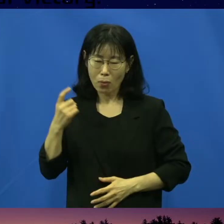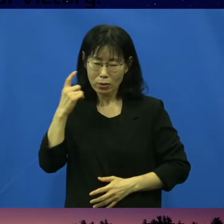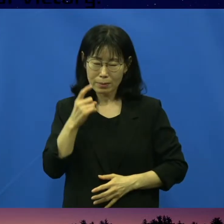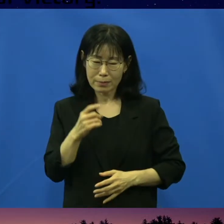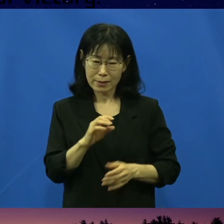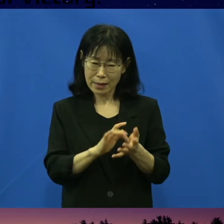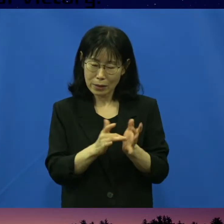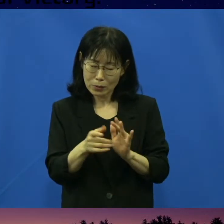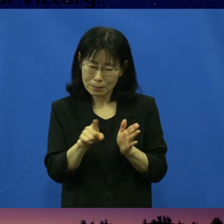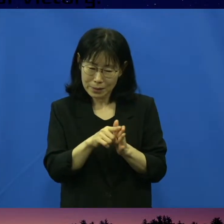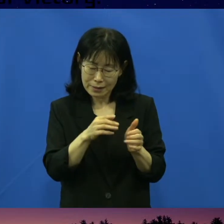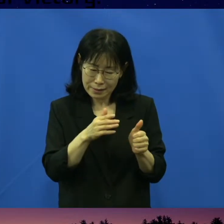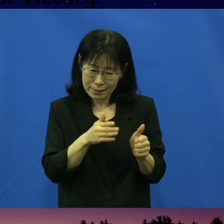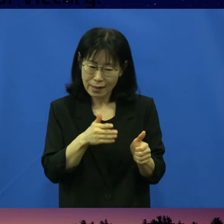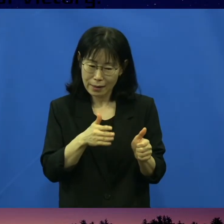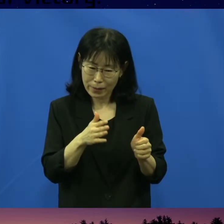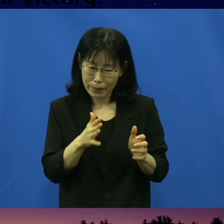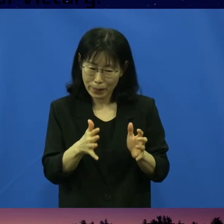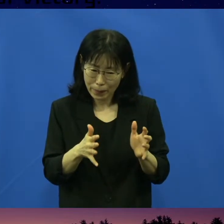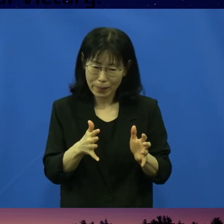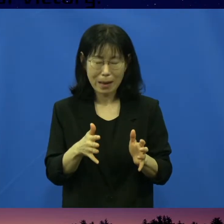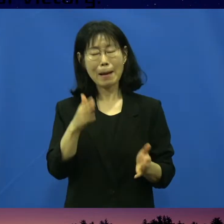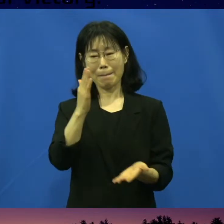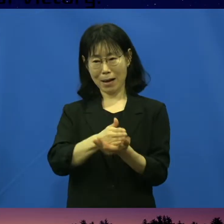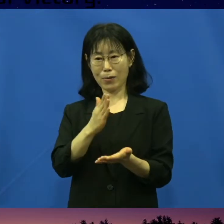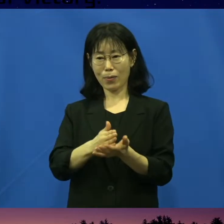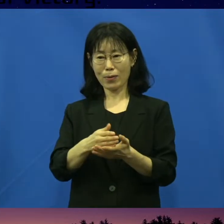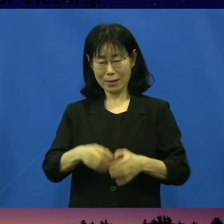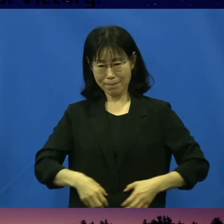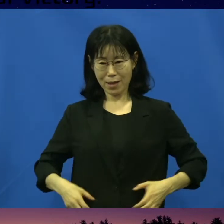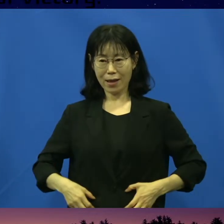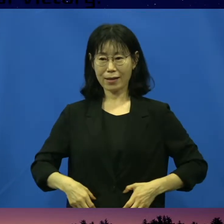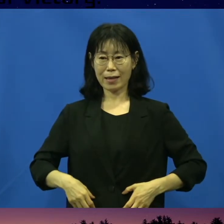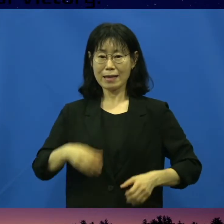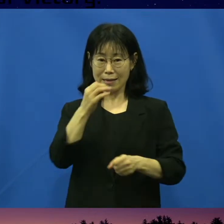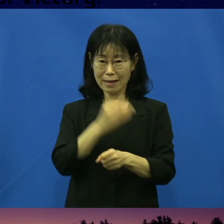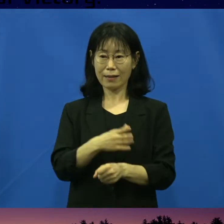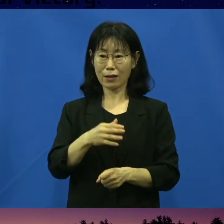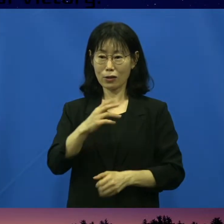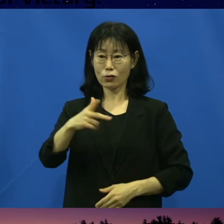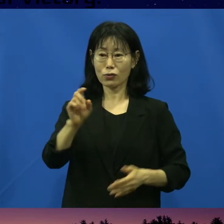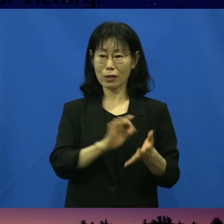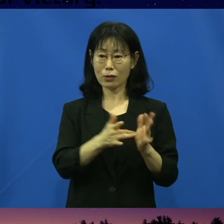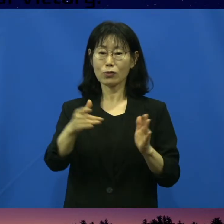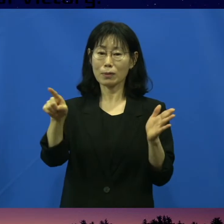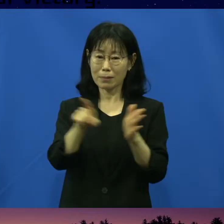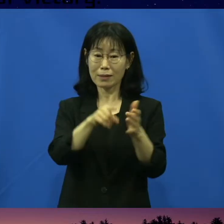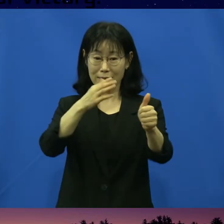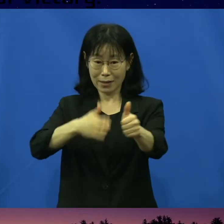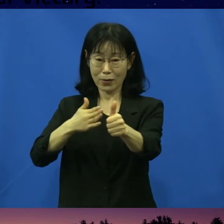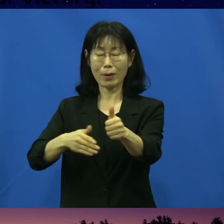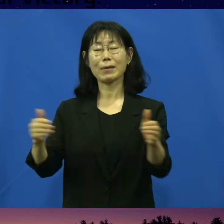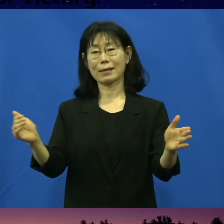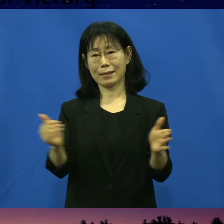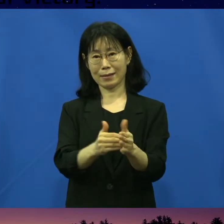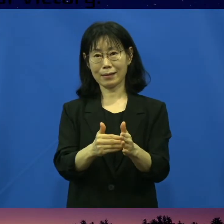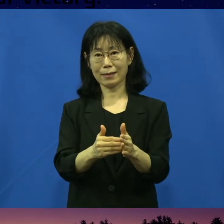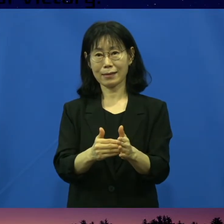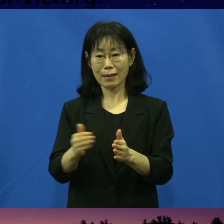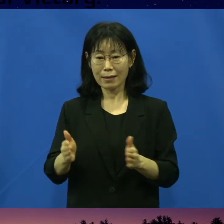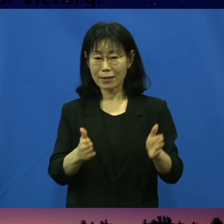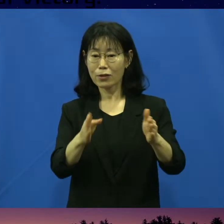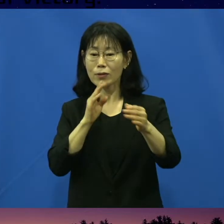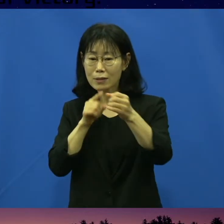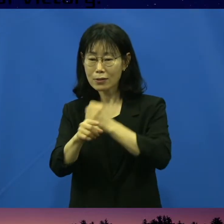마시고 예수 믿으세요. 주 예수를 믿어라. 그리하면 너와 내 집이 길이요